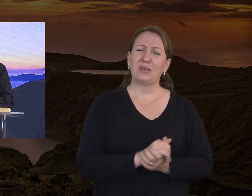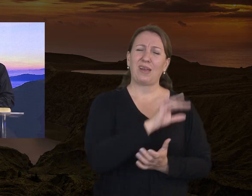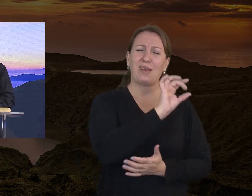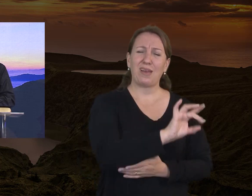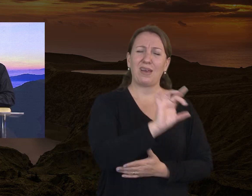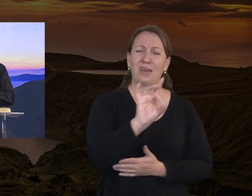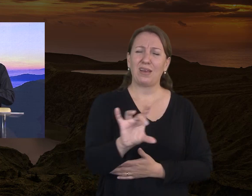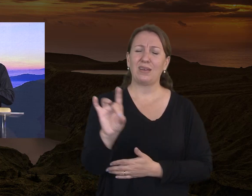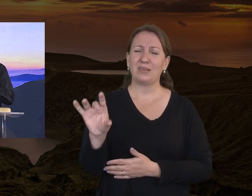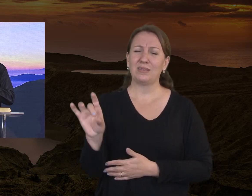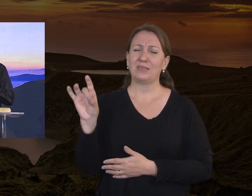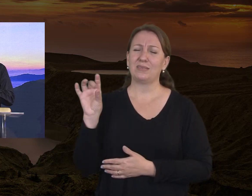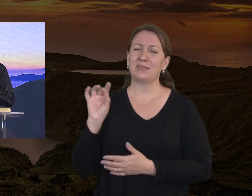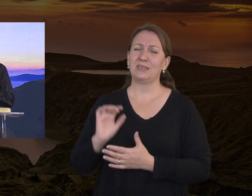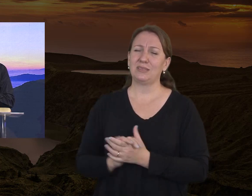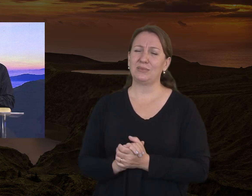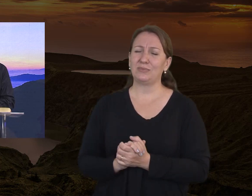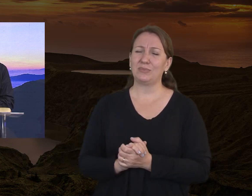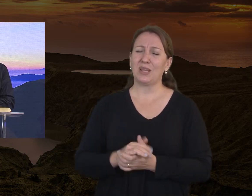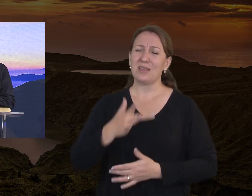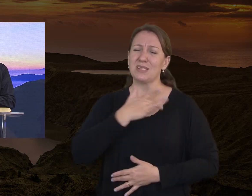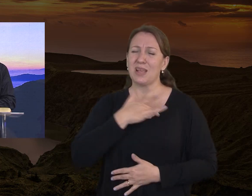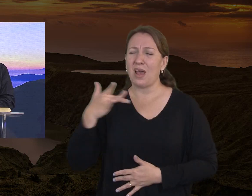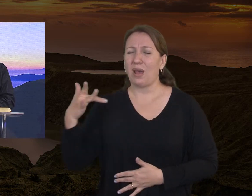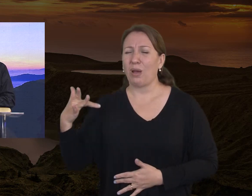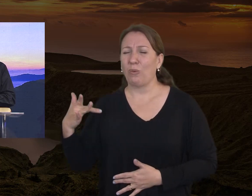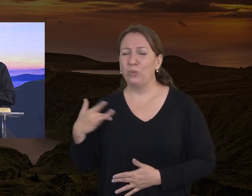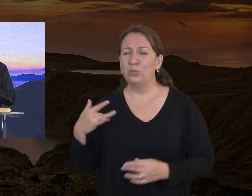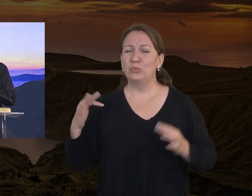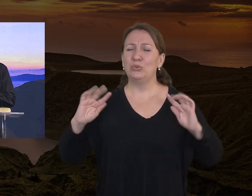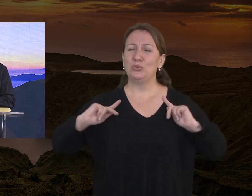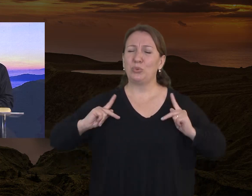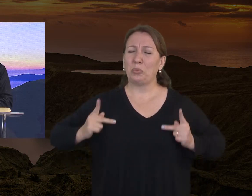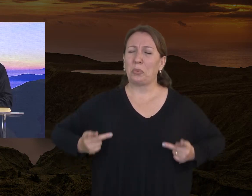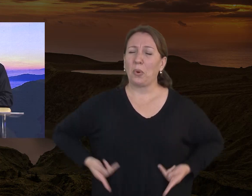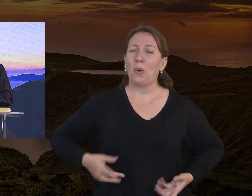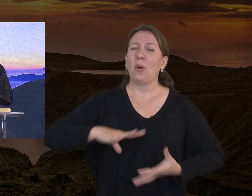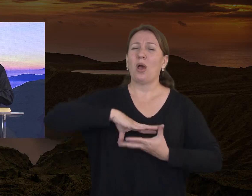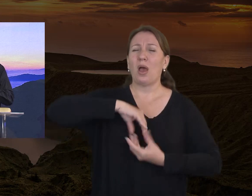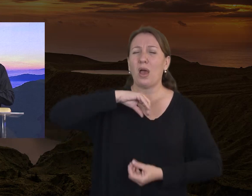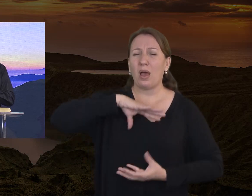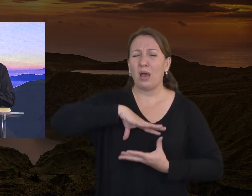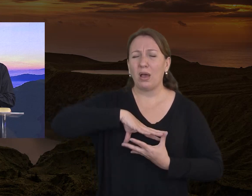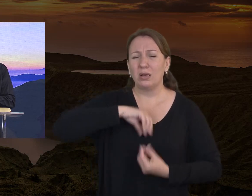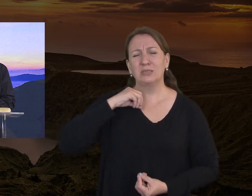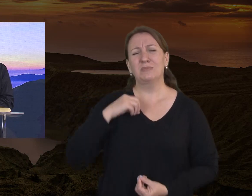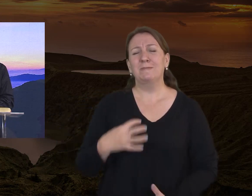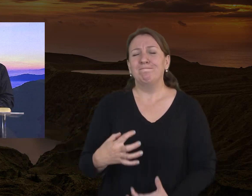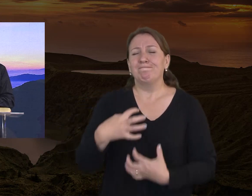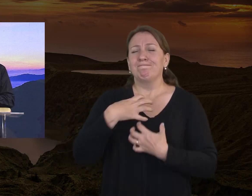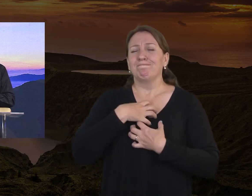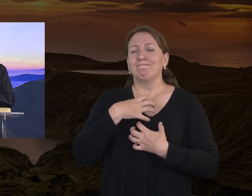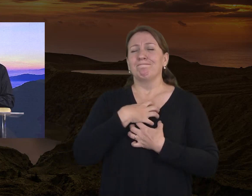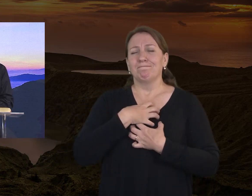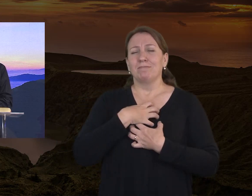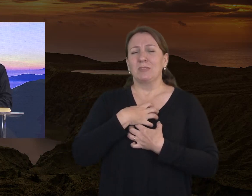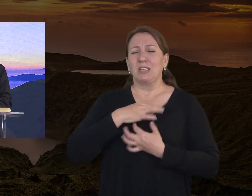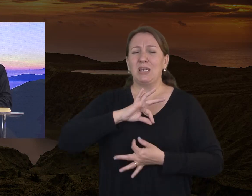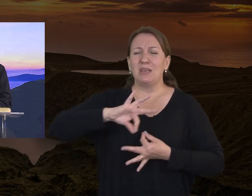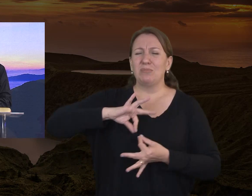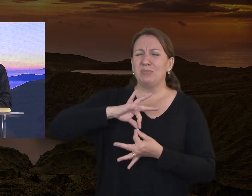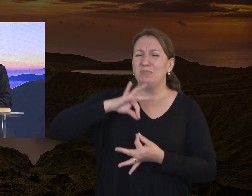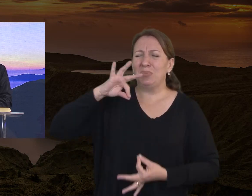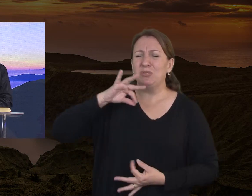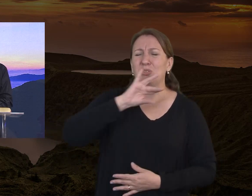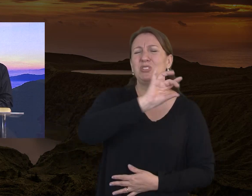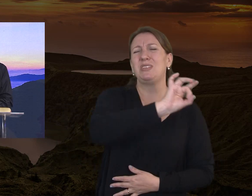Cristo, guarda especialmente, Senhor, a saúde, o corpo, também a alma, o lado emocional, também o espírito de